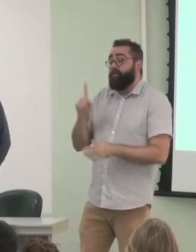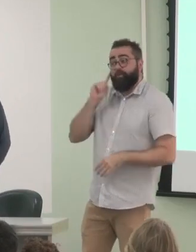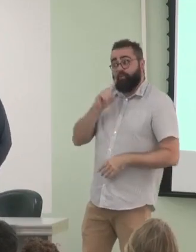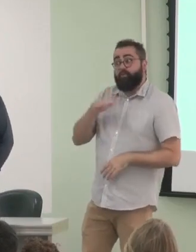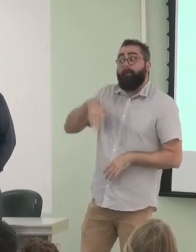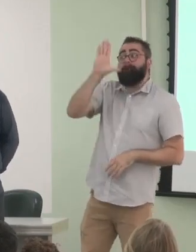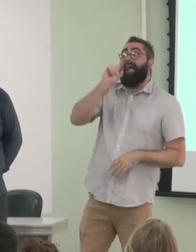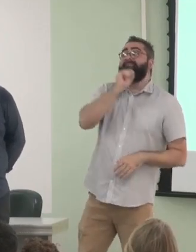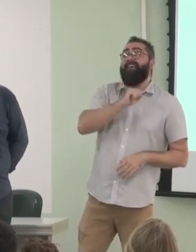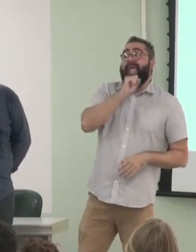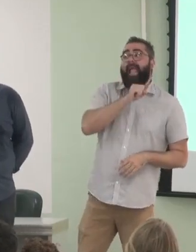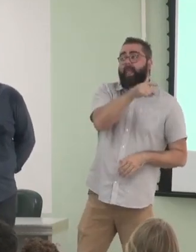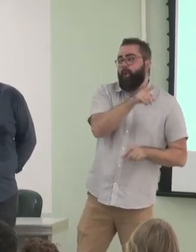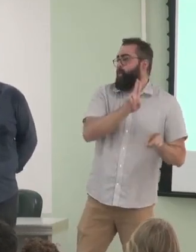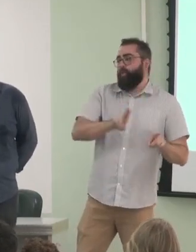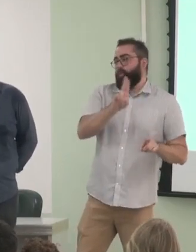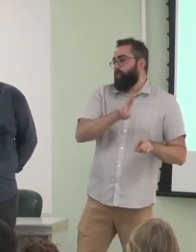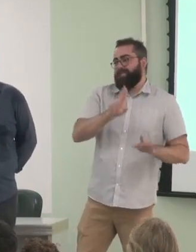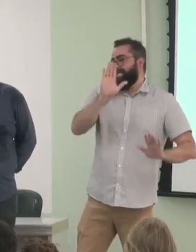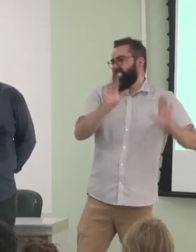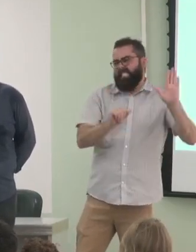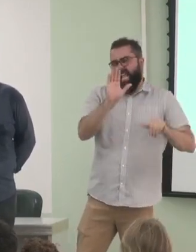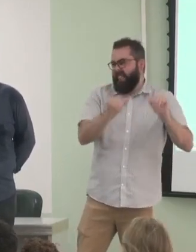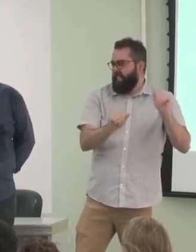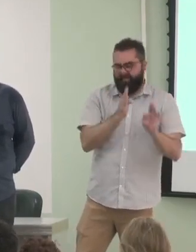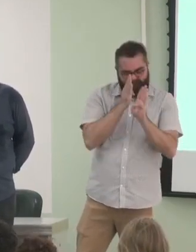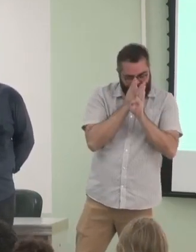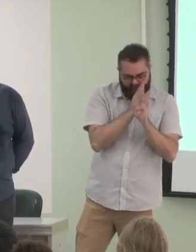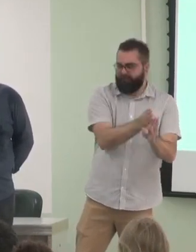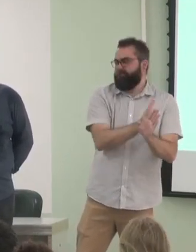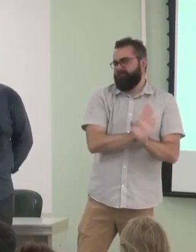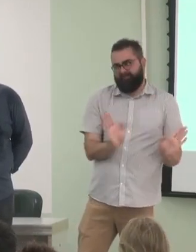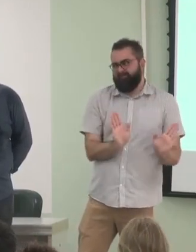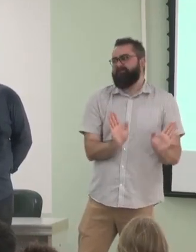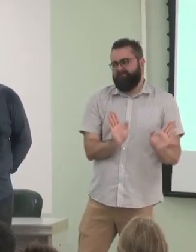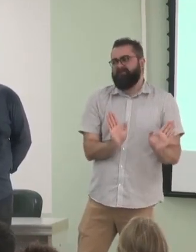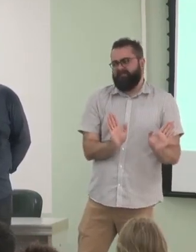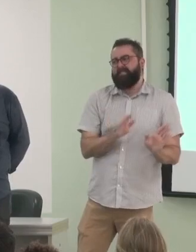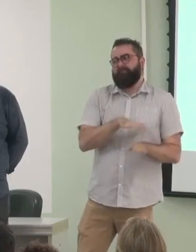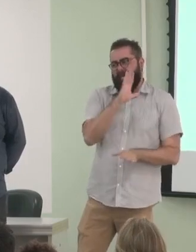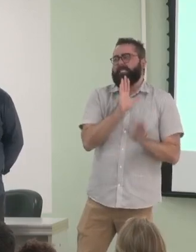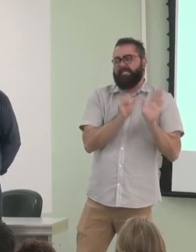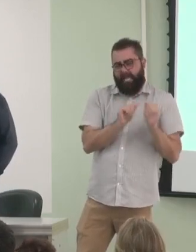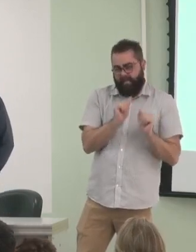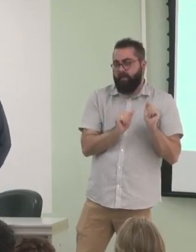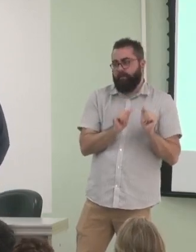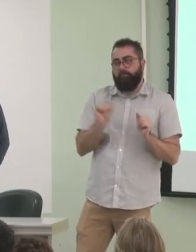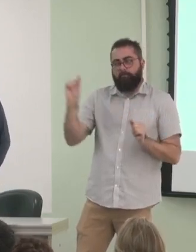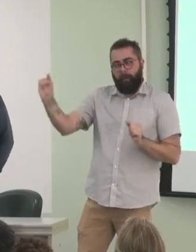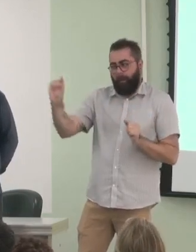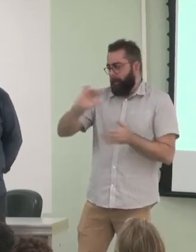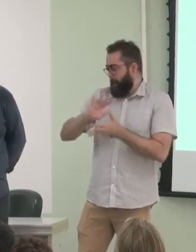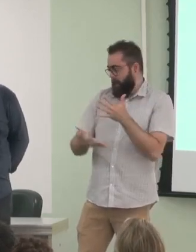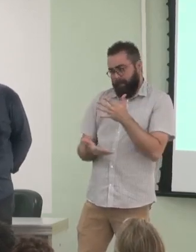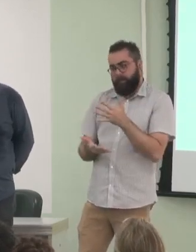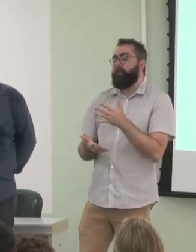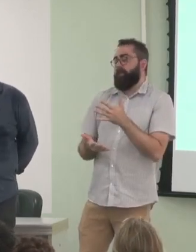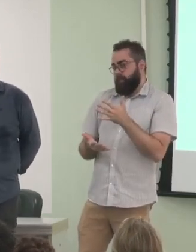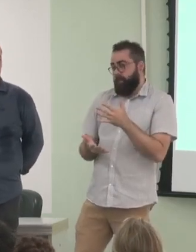acaba por acontecer é que os surdos mais velhos, eles só utilizam cena, É muito difícil